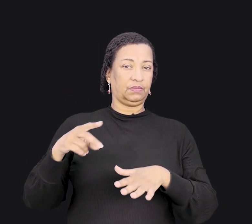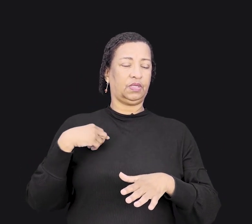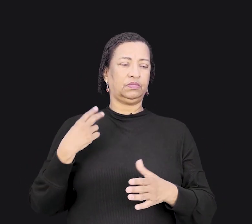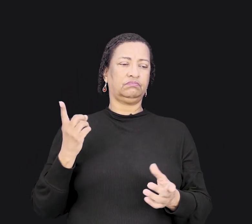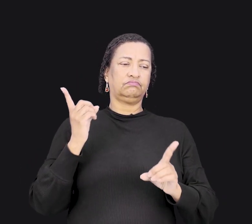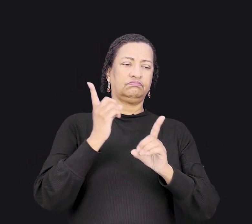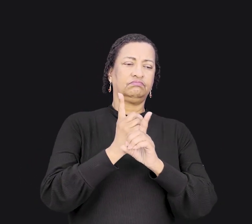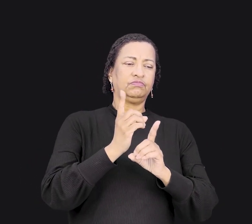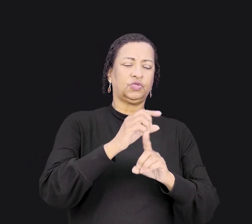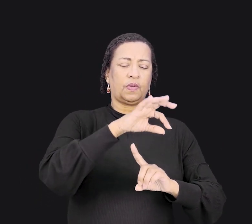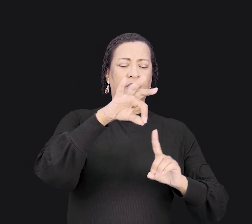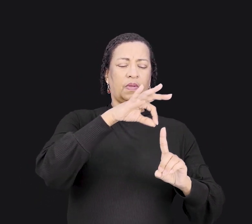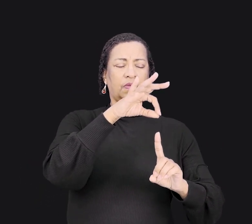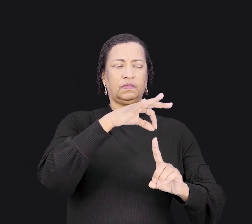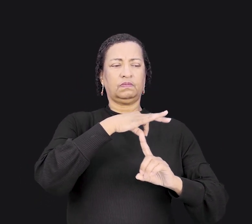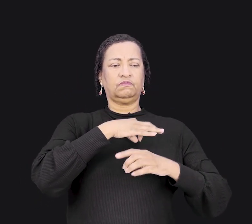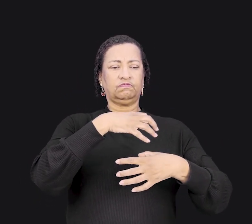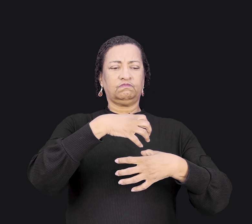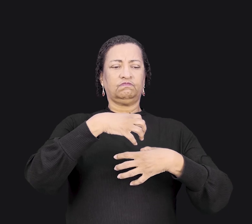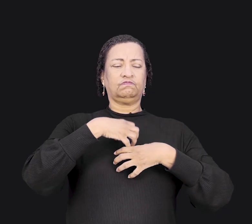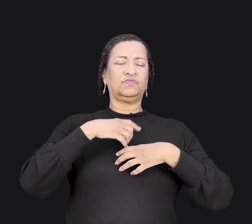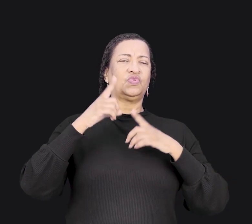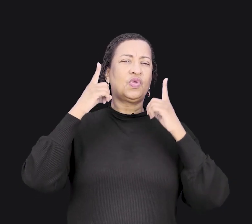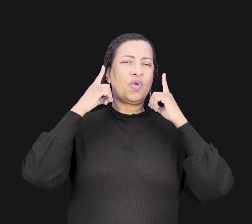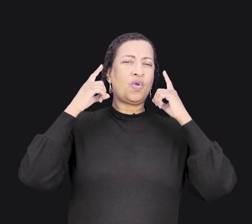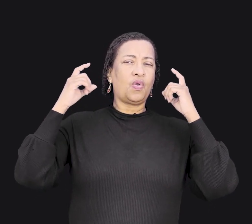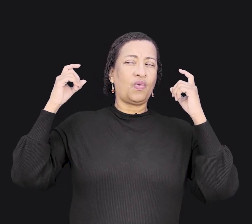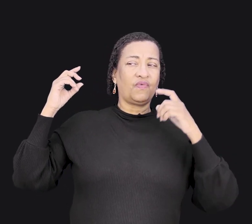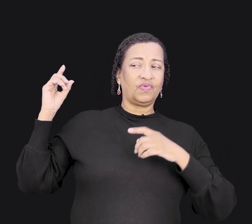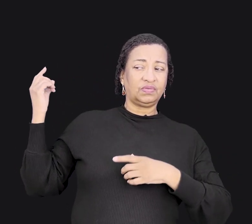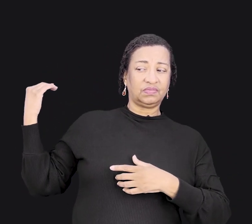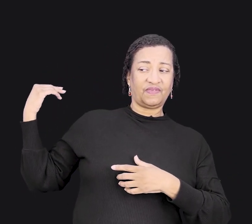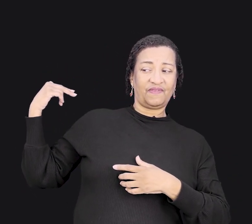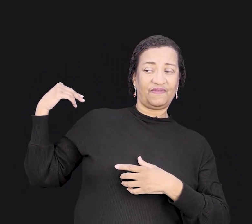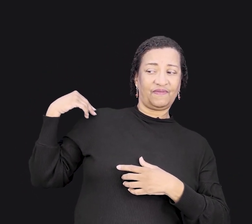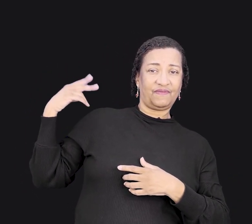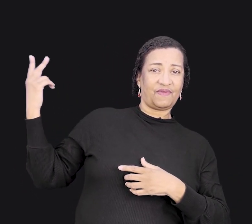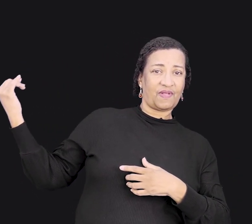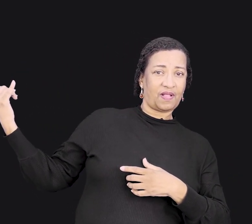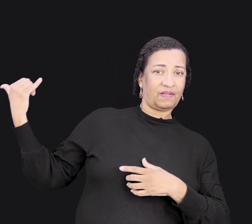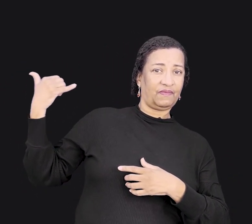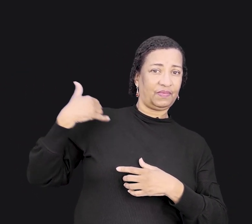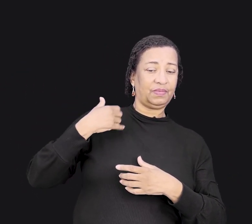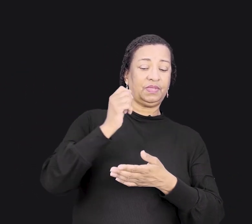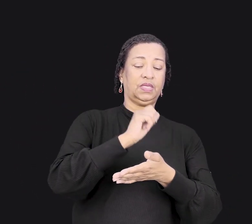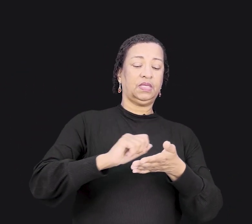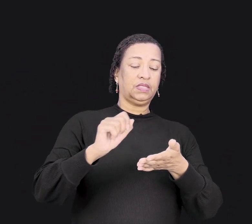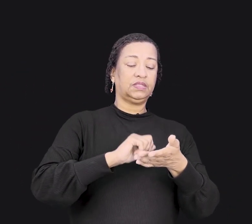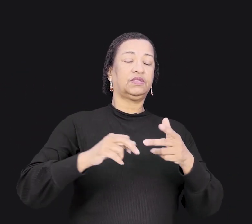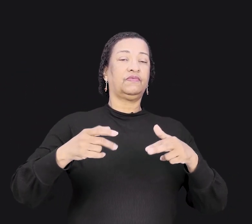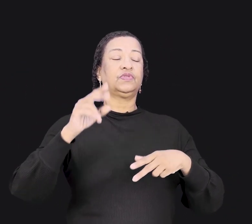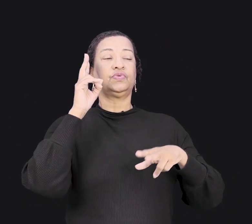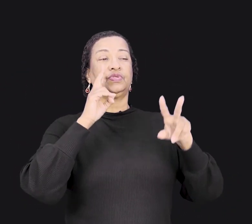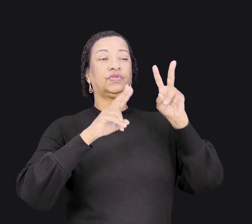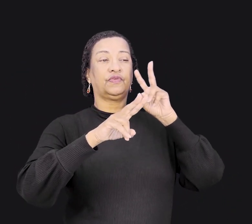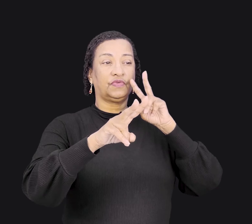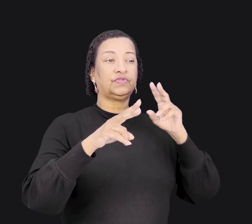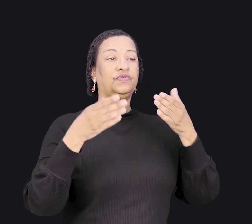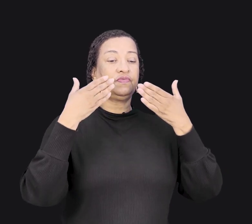trás de mim uma voz forte, como de trombeta, que dizia: escreve, pois, as coisas que você viu, tanto as presentes como as